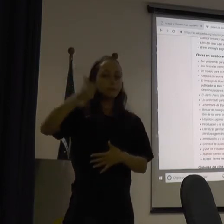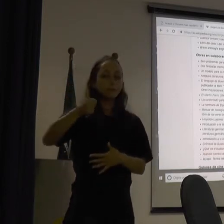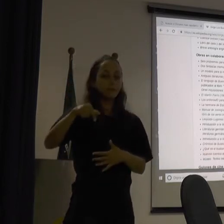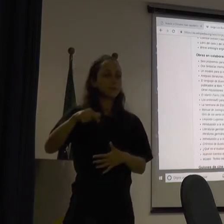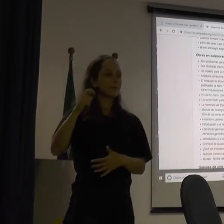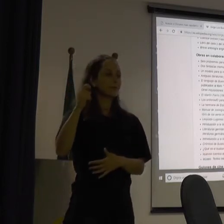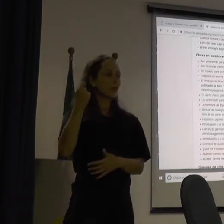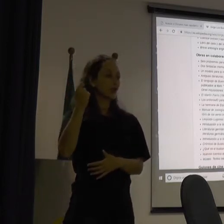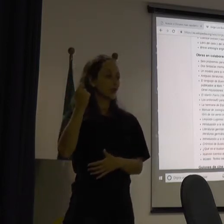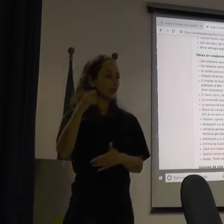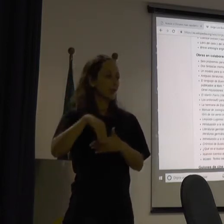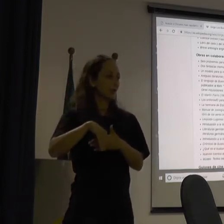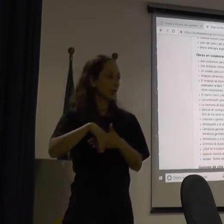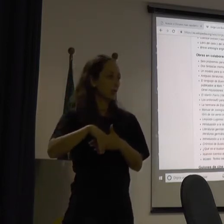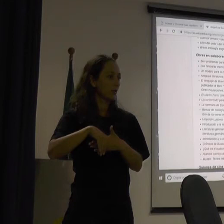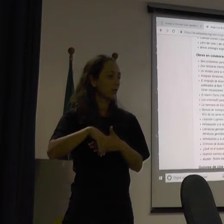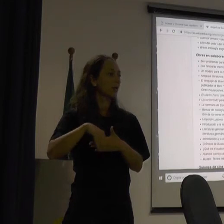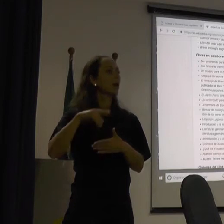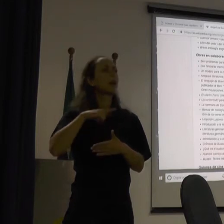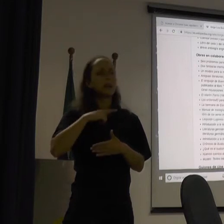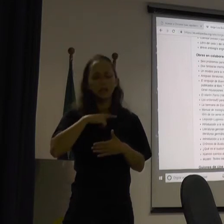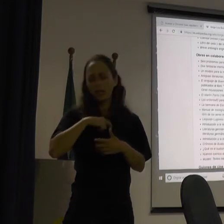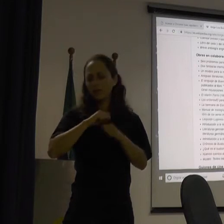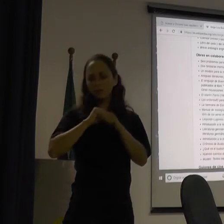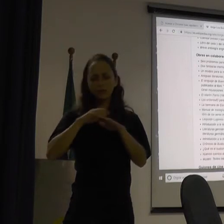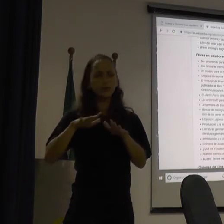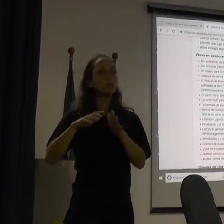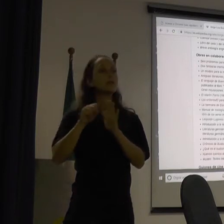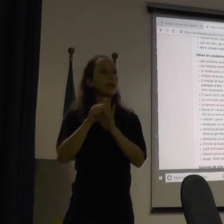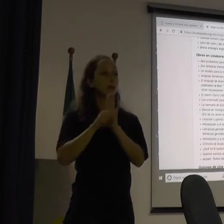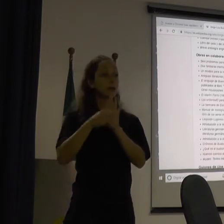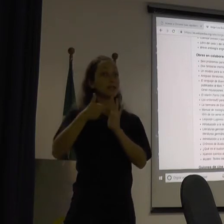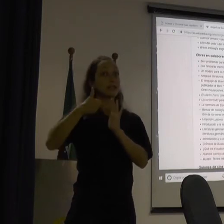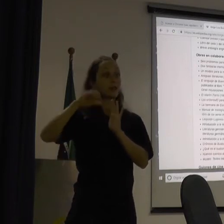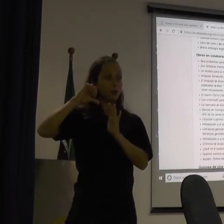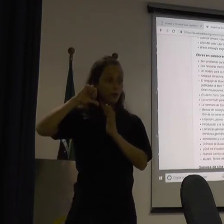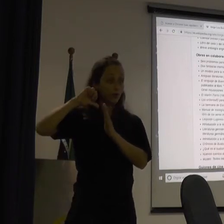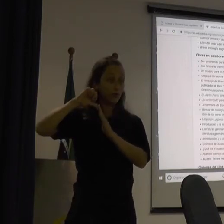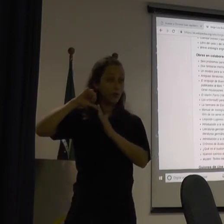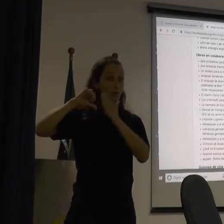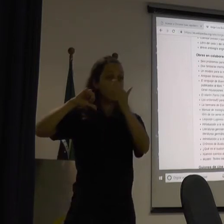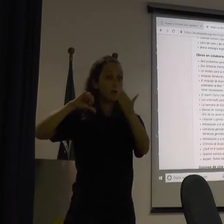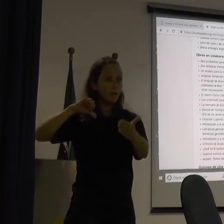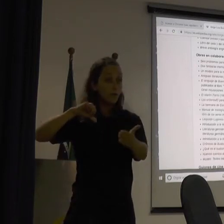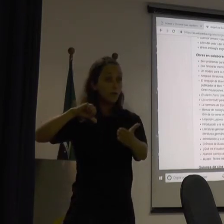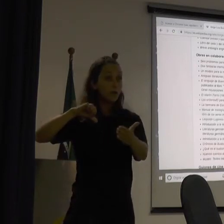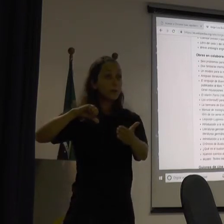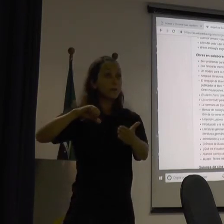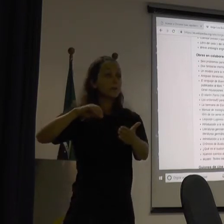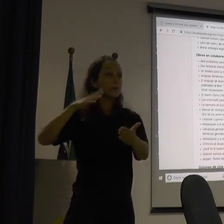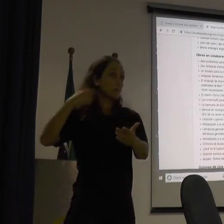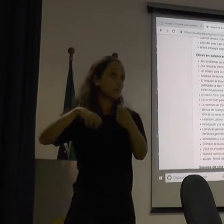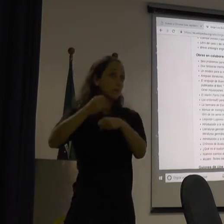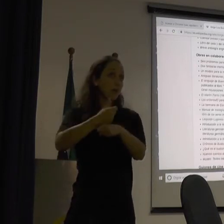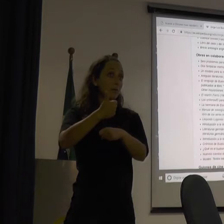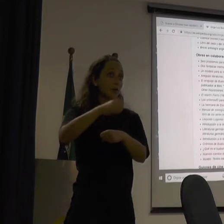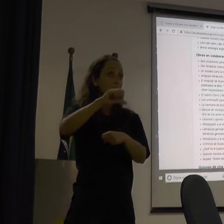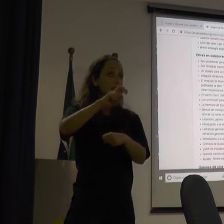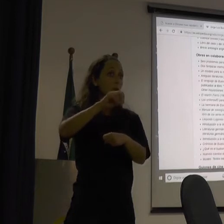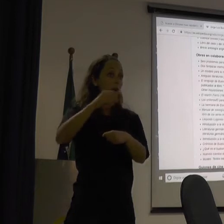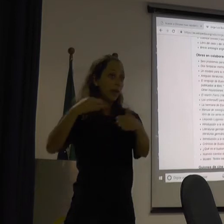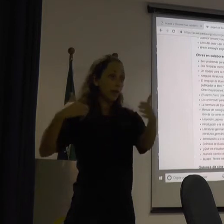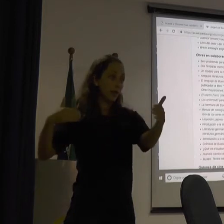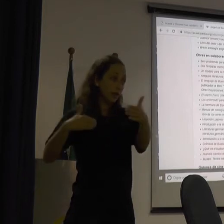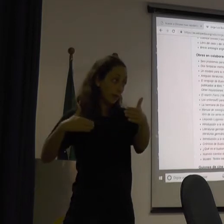E teve um boom, de fato, editorial entre o final do século XIX e os anos 50, mais ou menos, né? Pra vocês terem